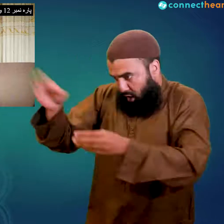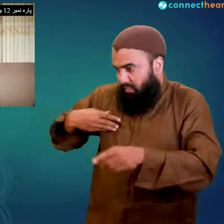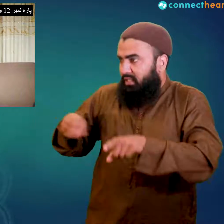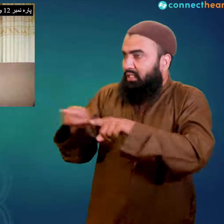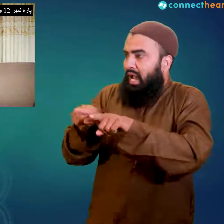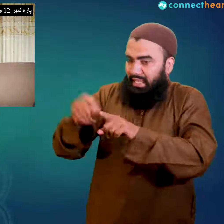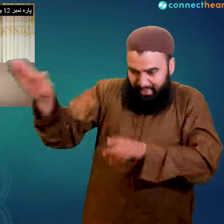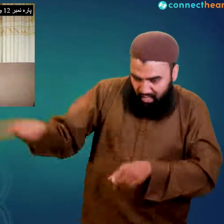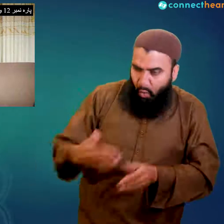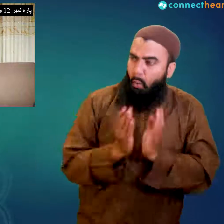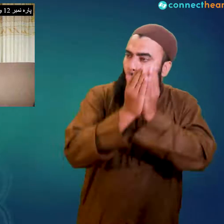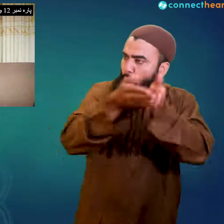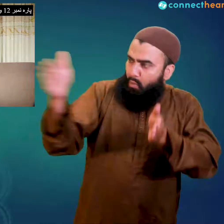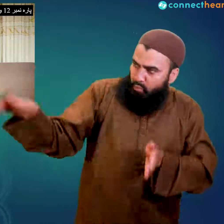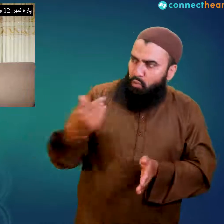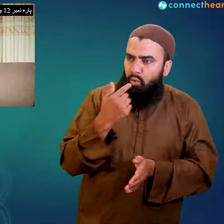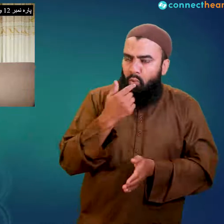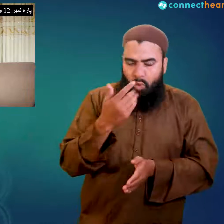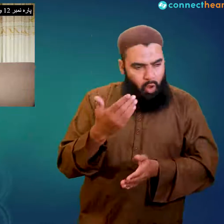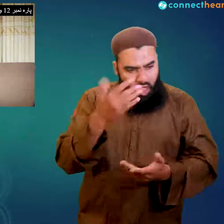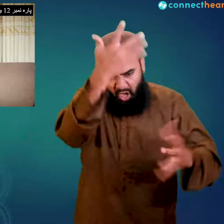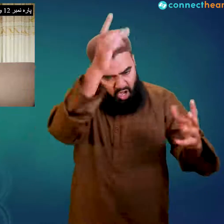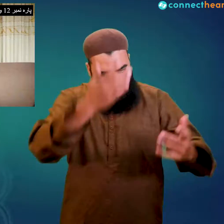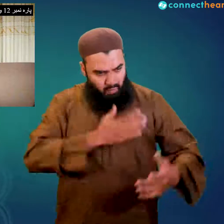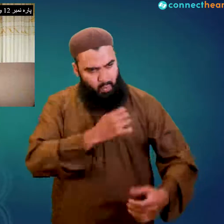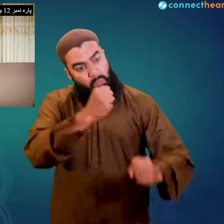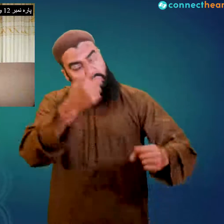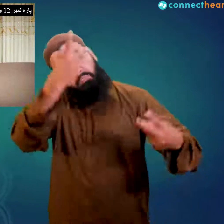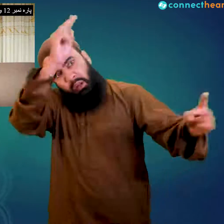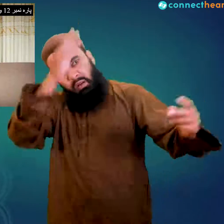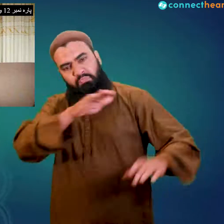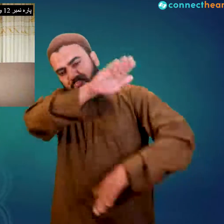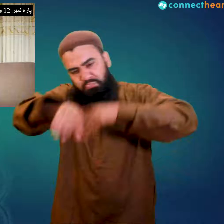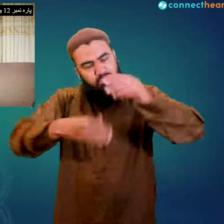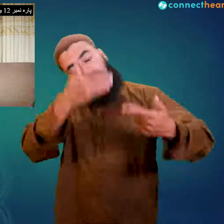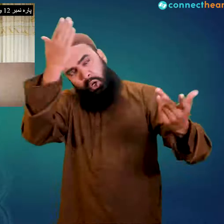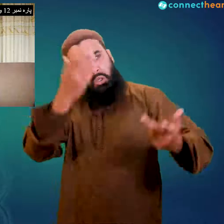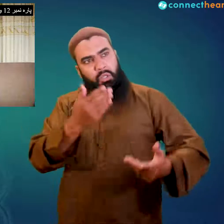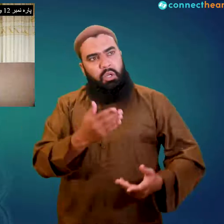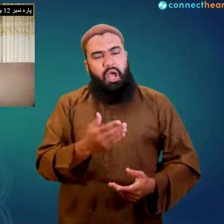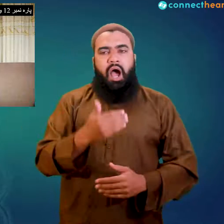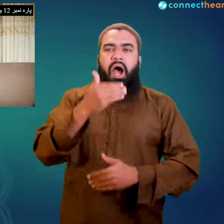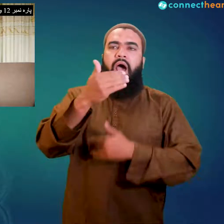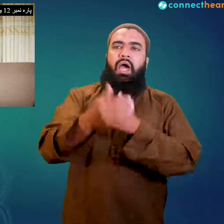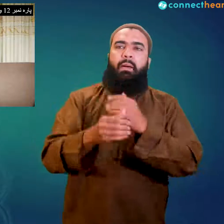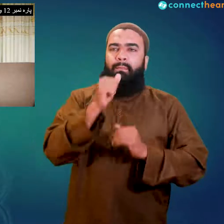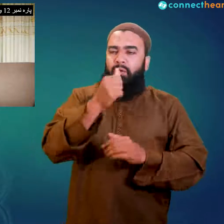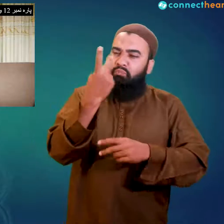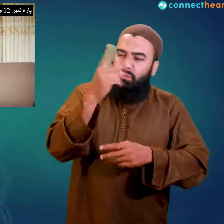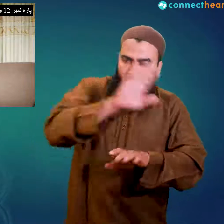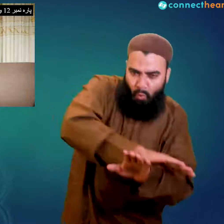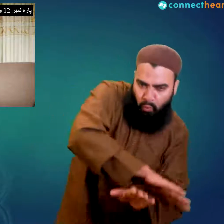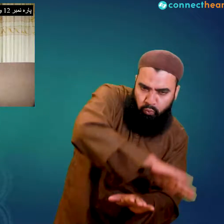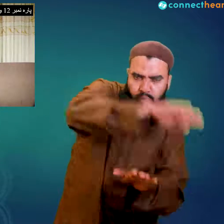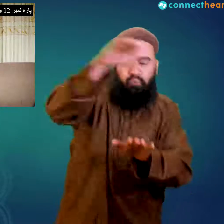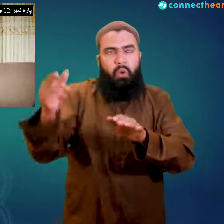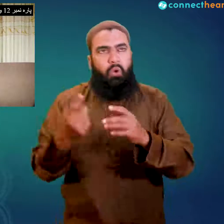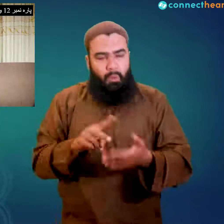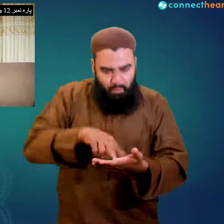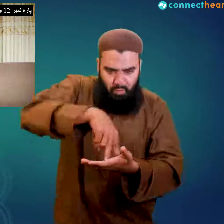سامنے غرق ہونے لگا۔ تو آیت 45 میں نوح علیہ السلام نے اللہ کو